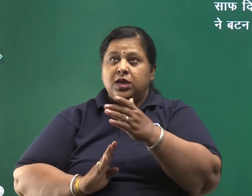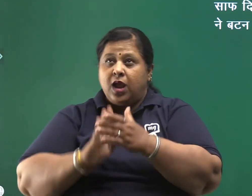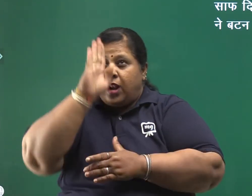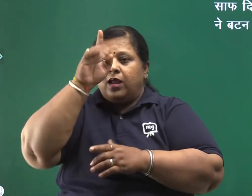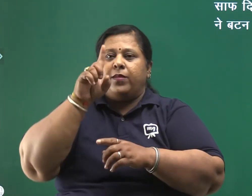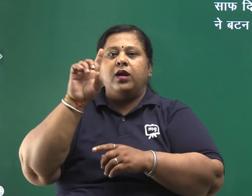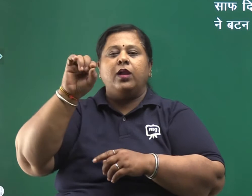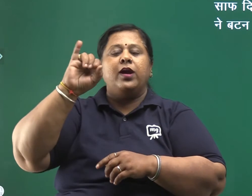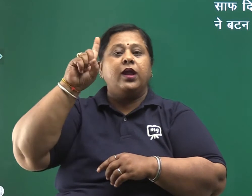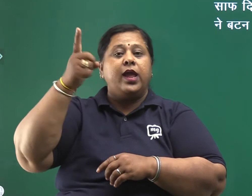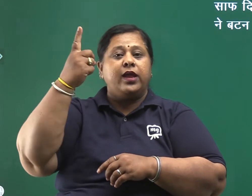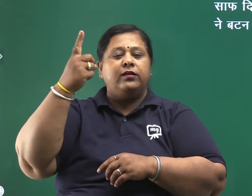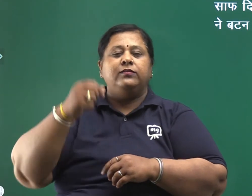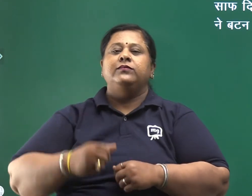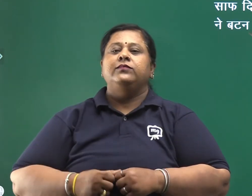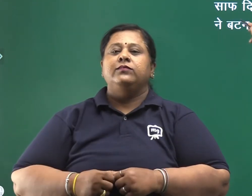1